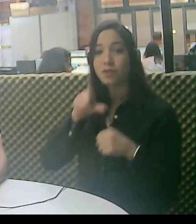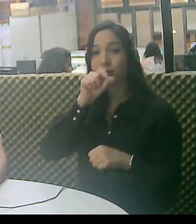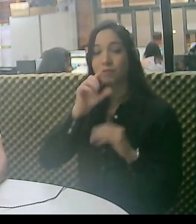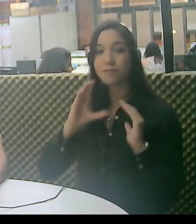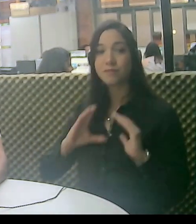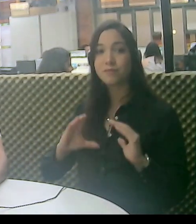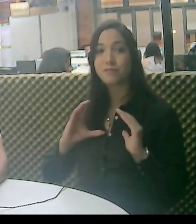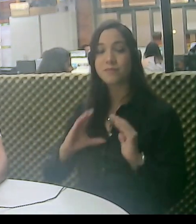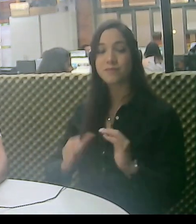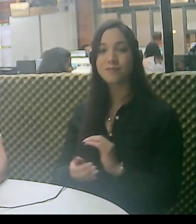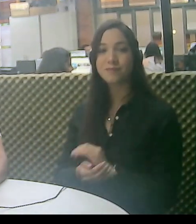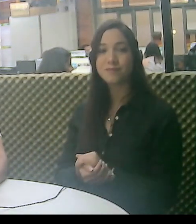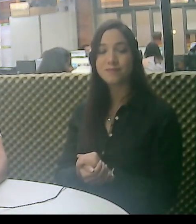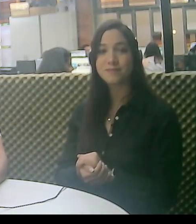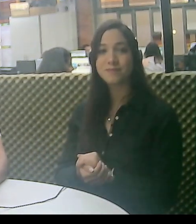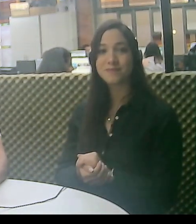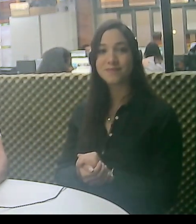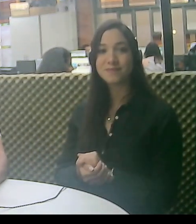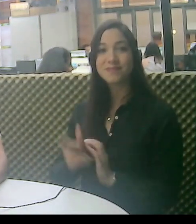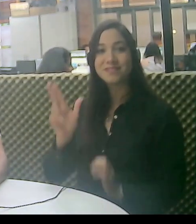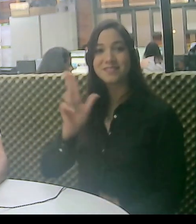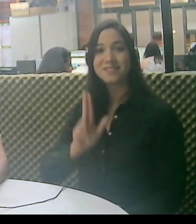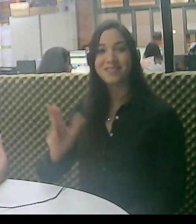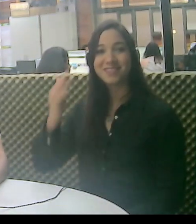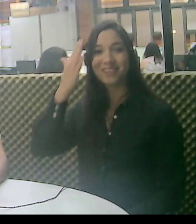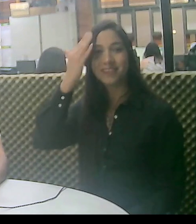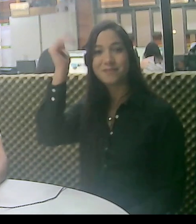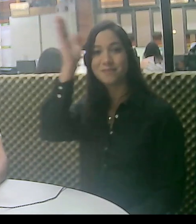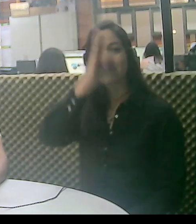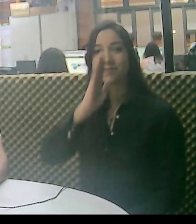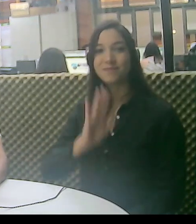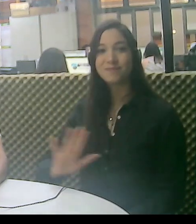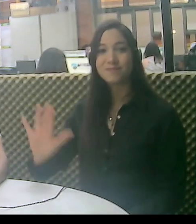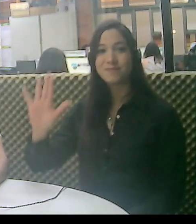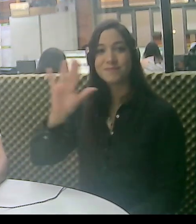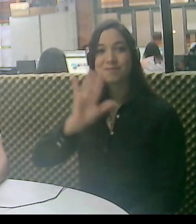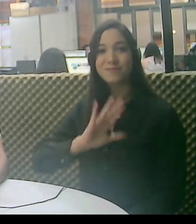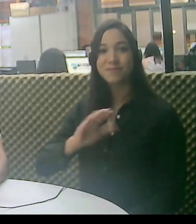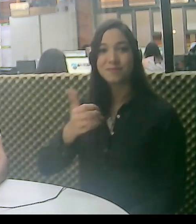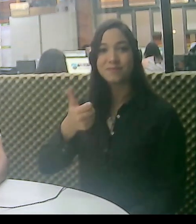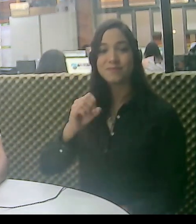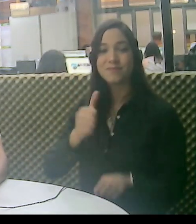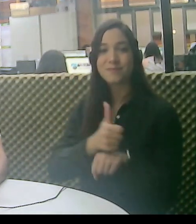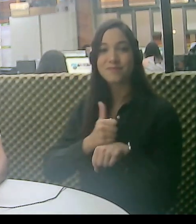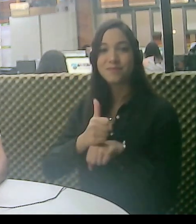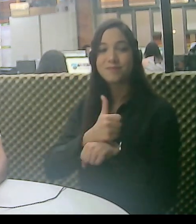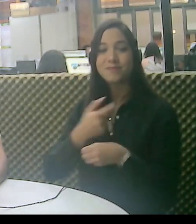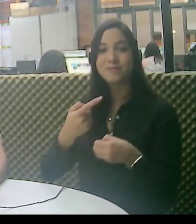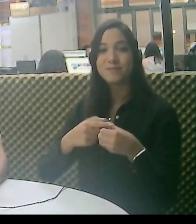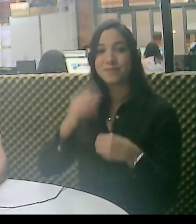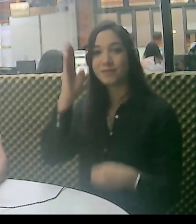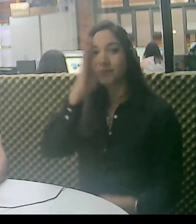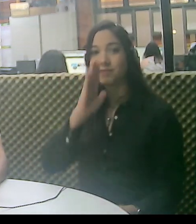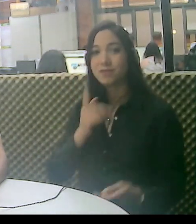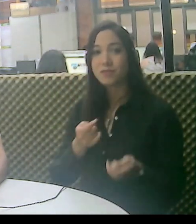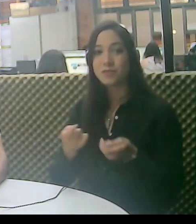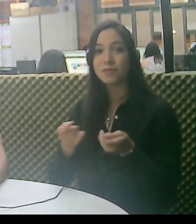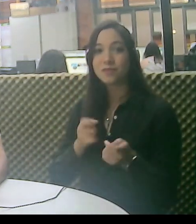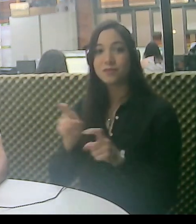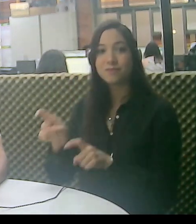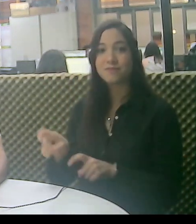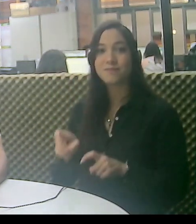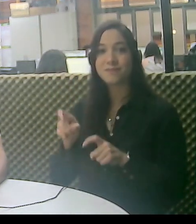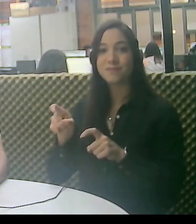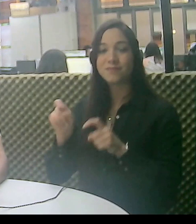Sabiá. E ainda, Uberlândia é destaque nacional, estando entre as 10 melhores cidades do Brasil para negócios no setor